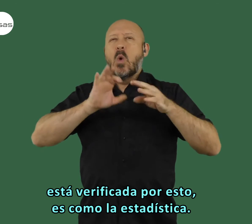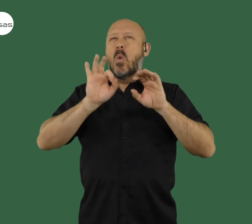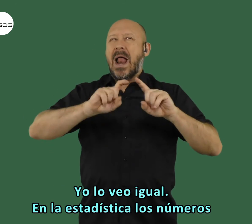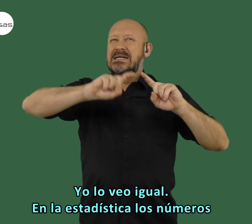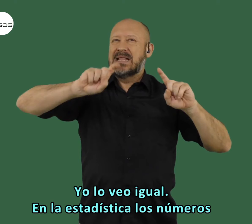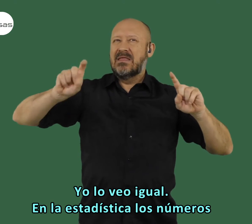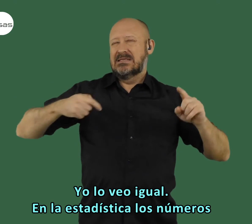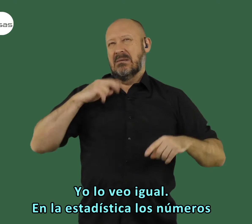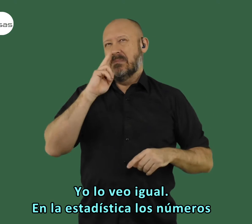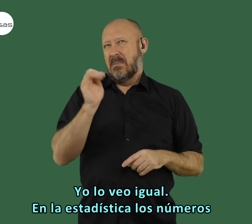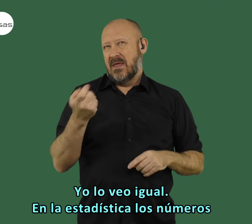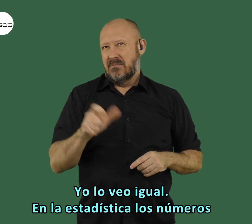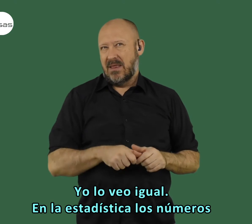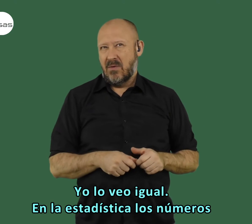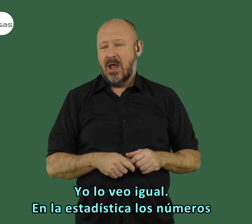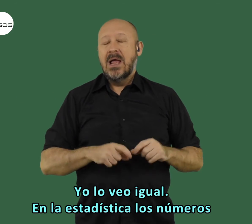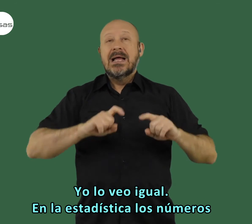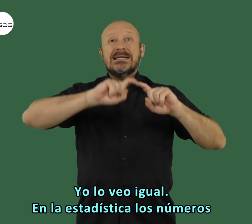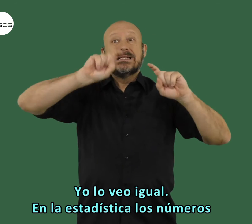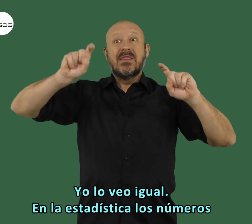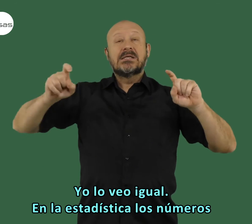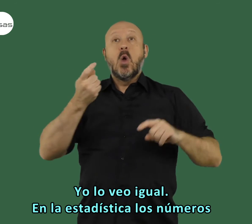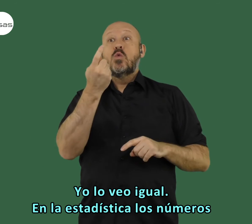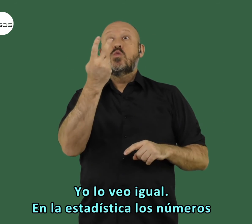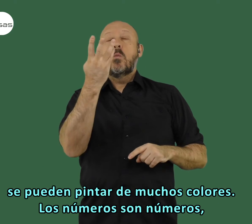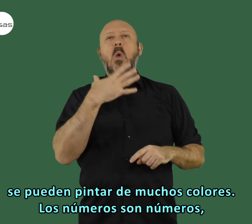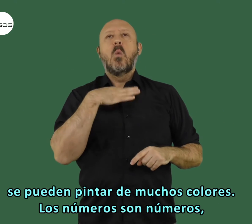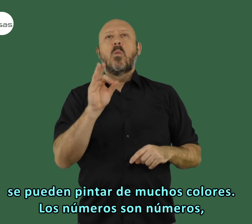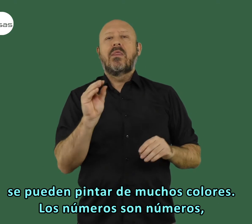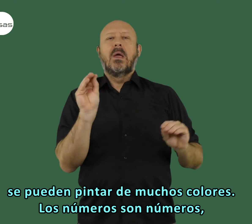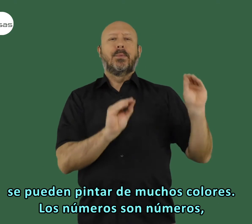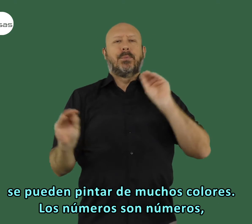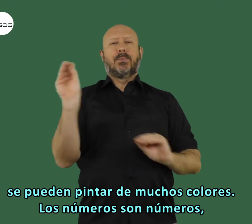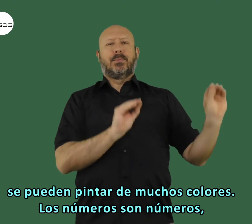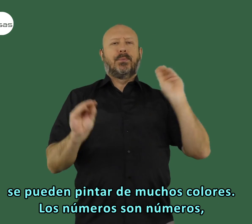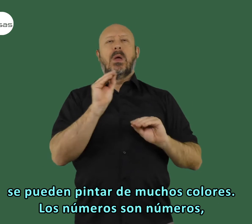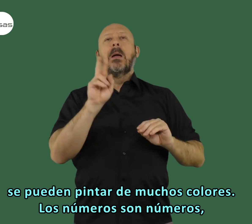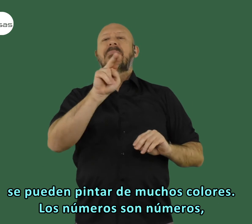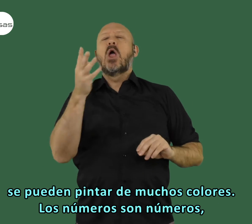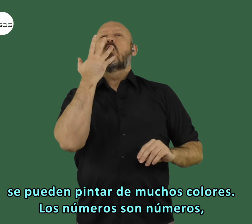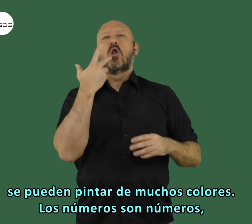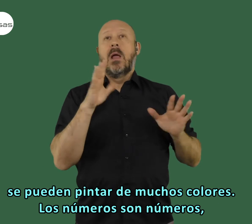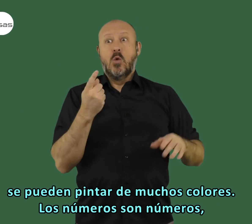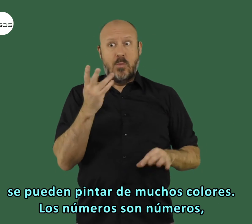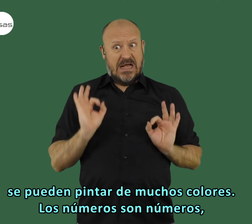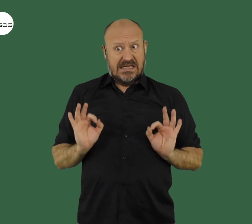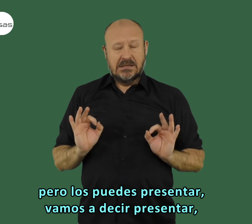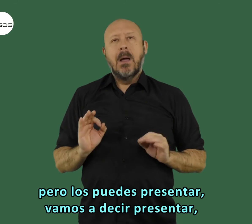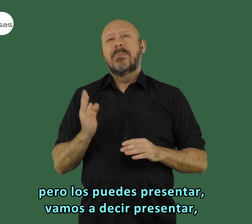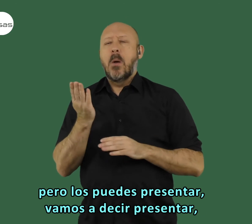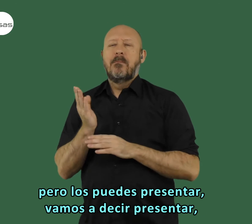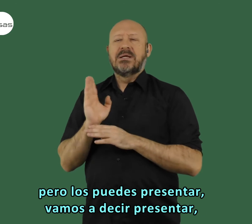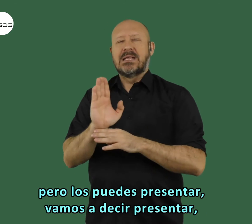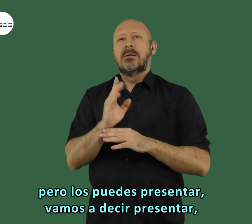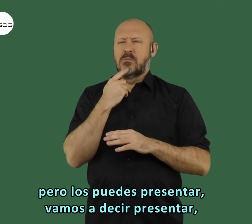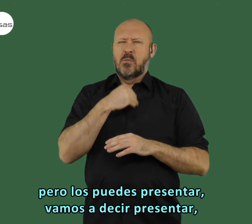como la estadística, yo lo veo igual. En la estadística los números se pueden pintar de muchos colores. Los números son números, pero los